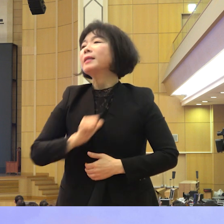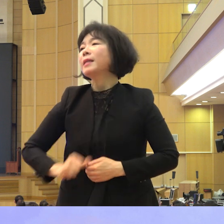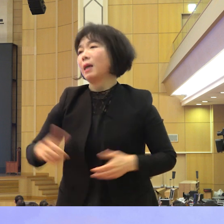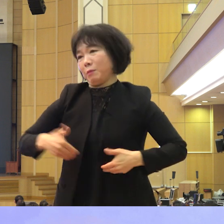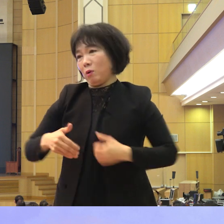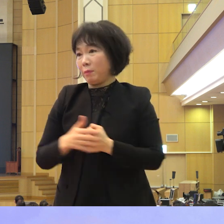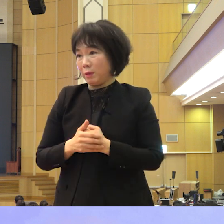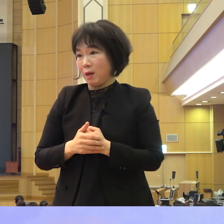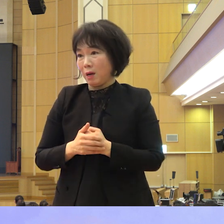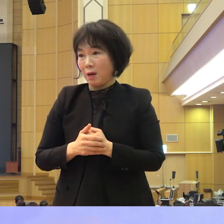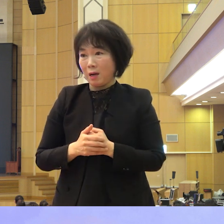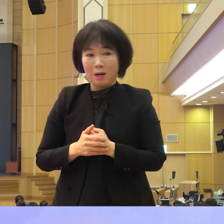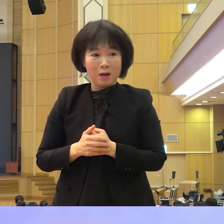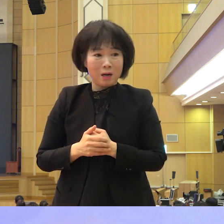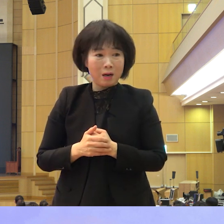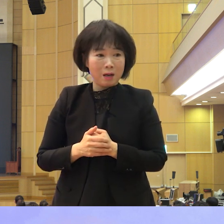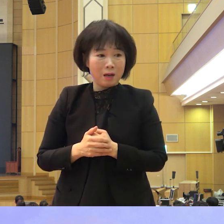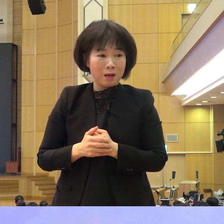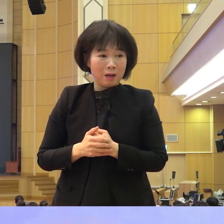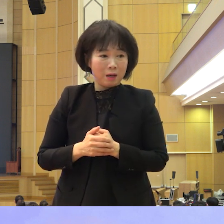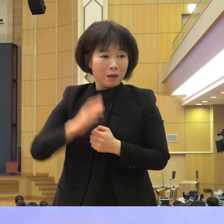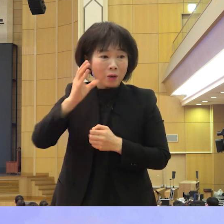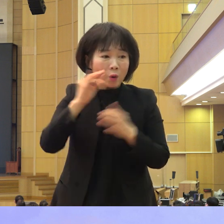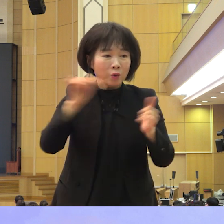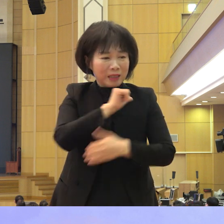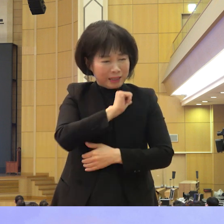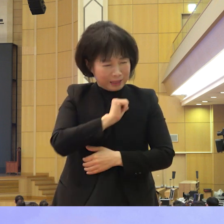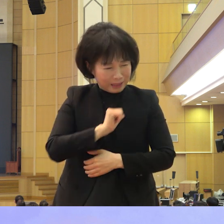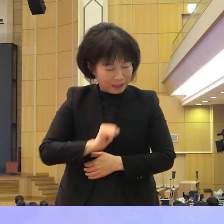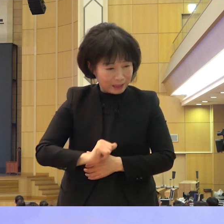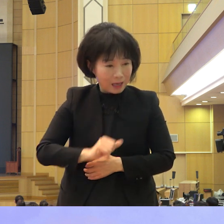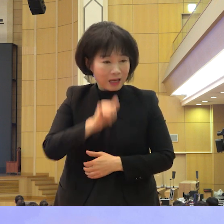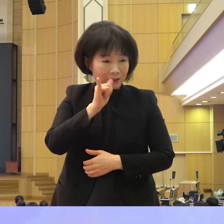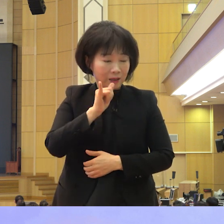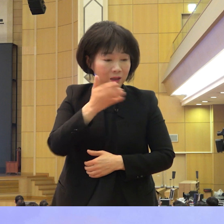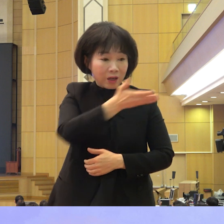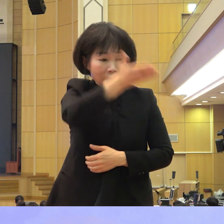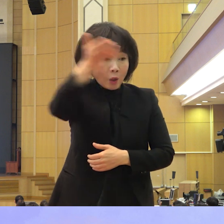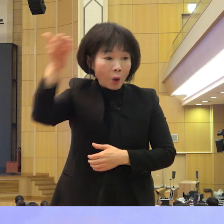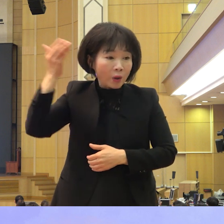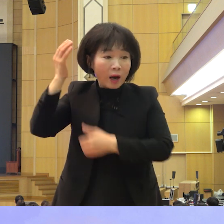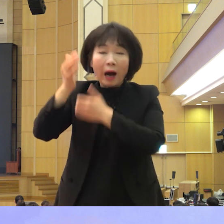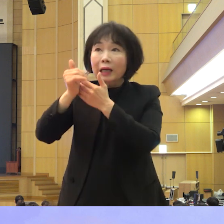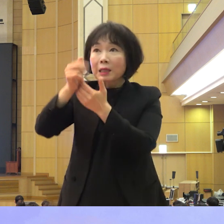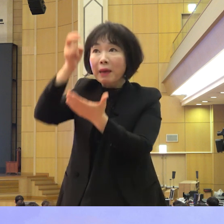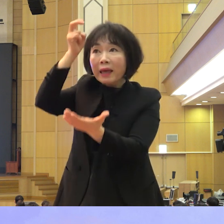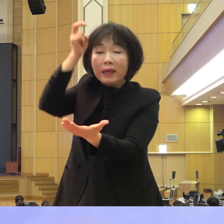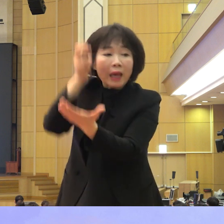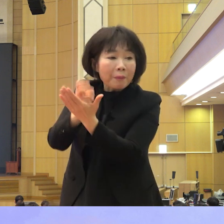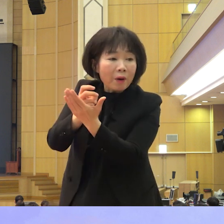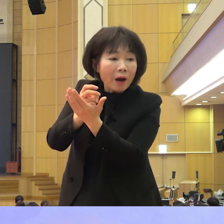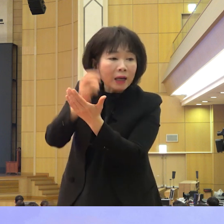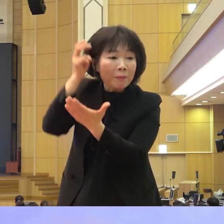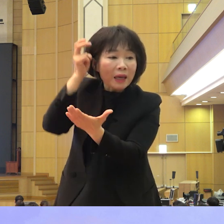인내가 이때 필요하다는 거죠. 있나니, 저희는 하나님의 계명과